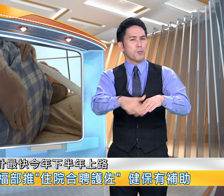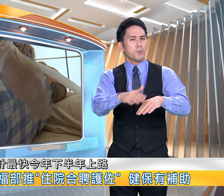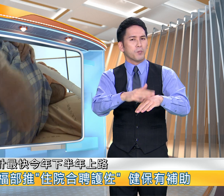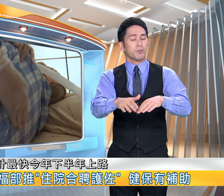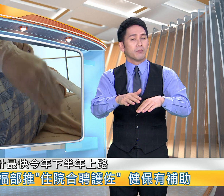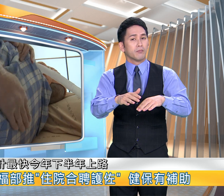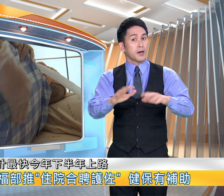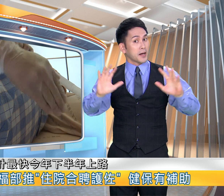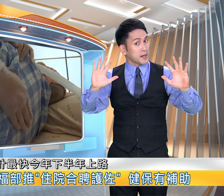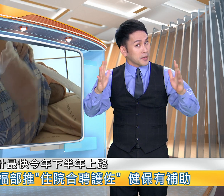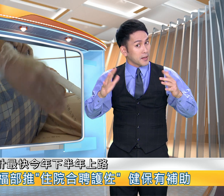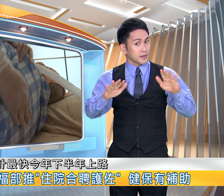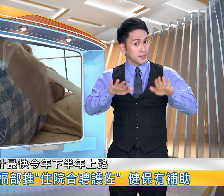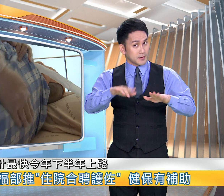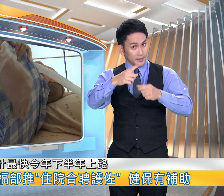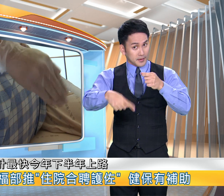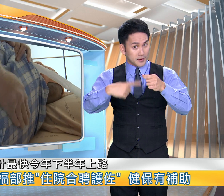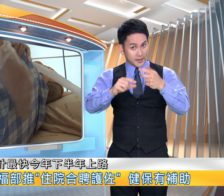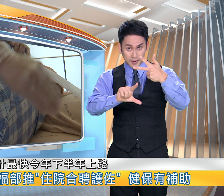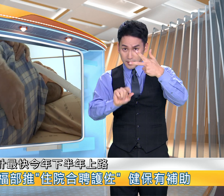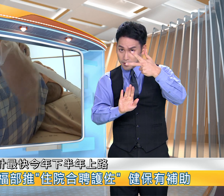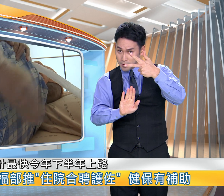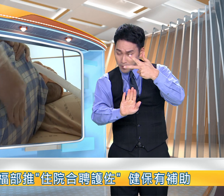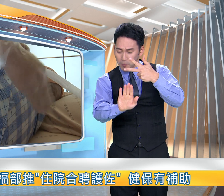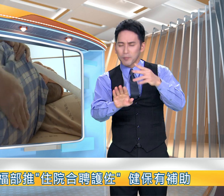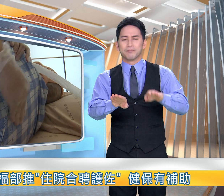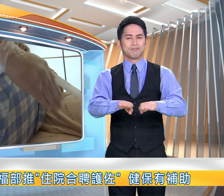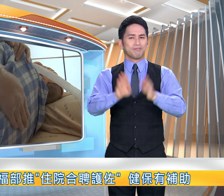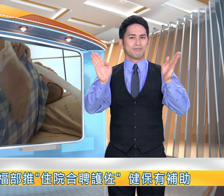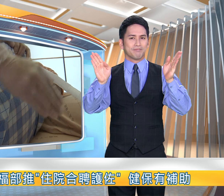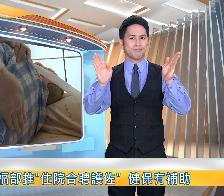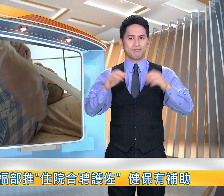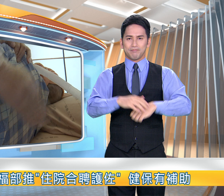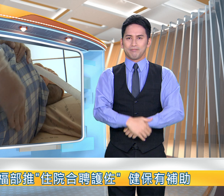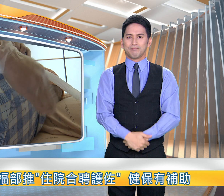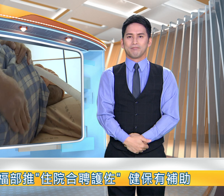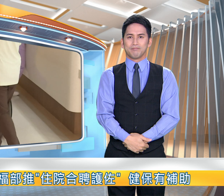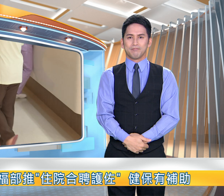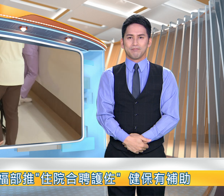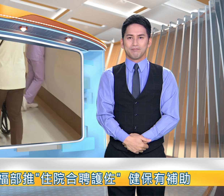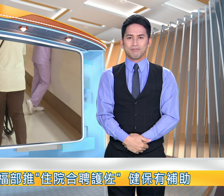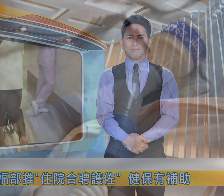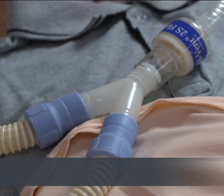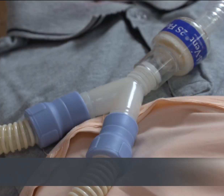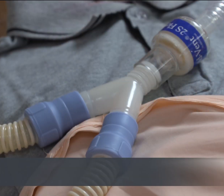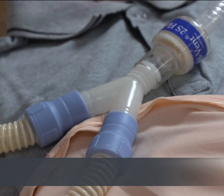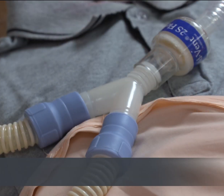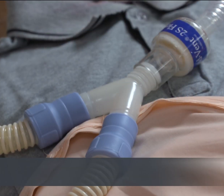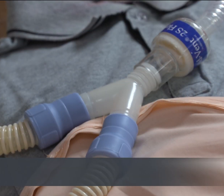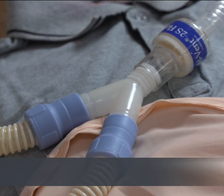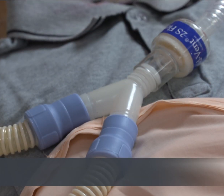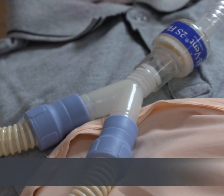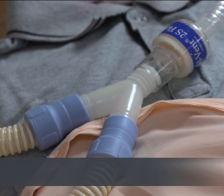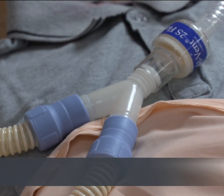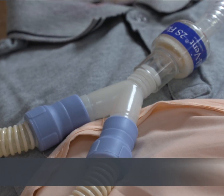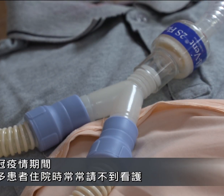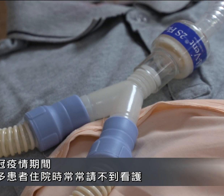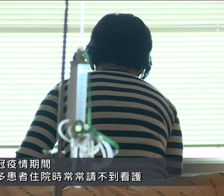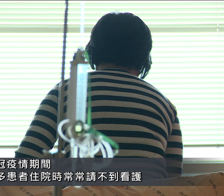今年的下半年上路。 新冠疫情期间，许多患者住